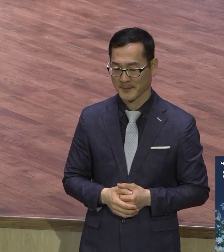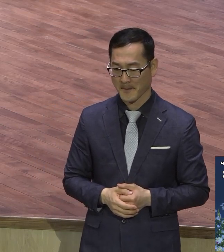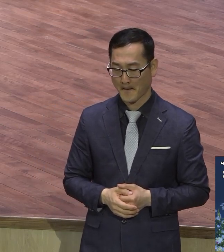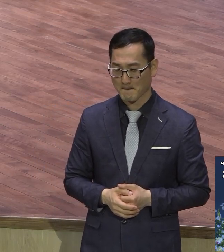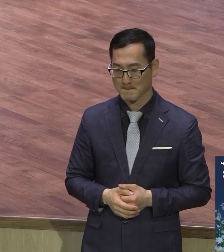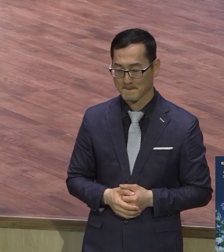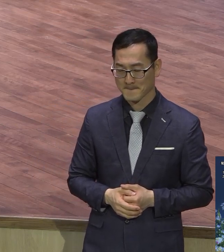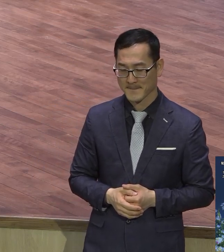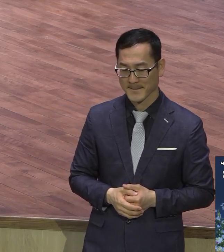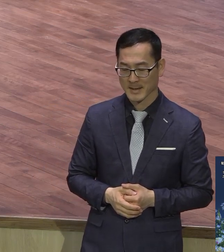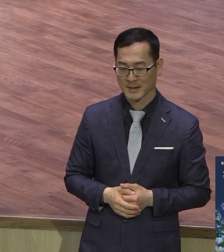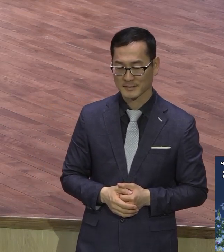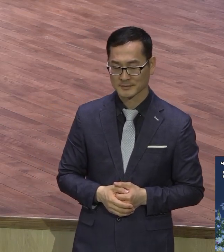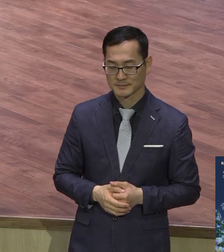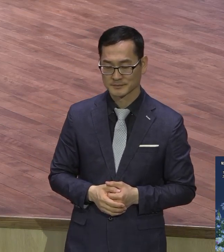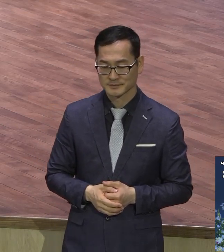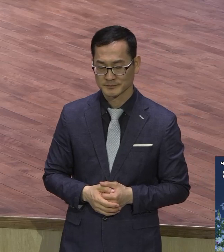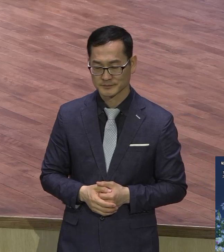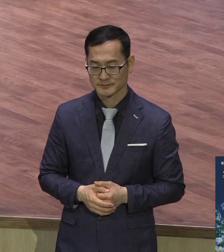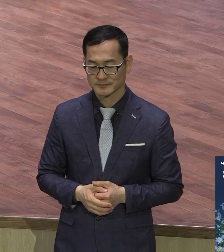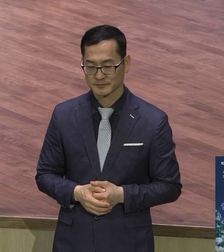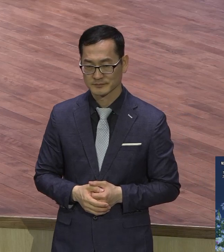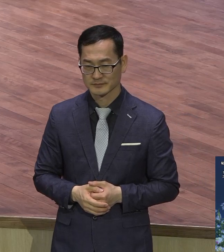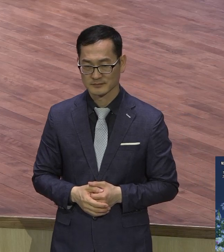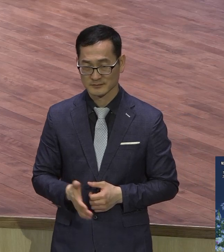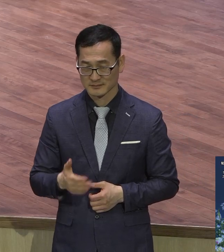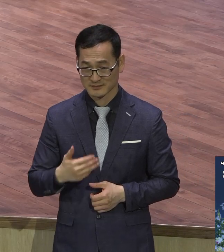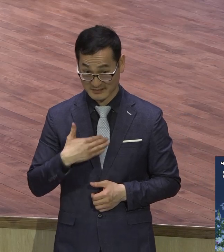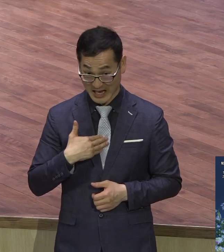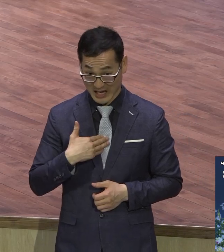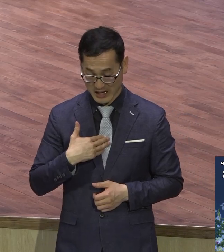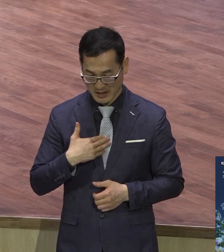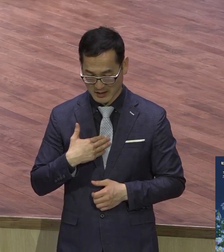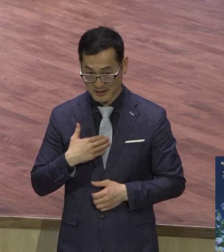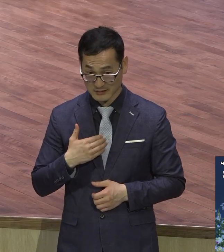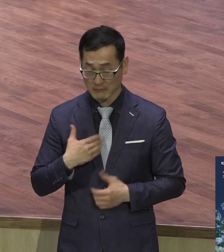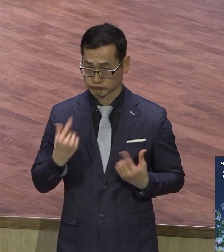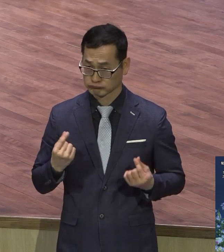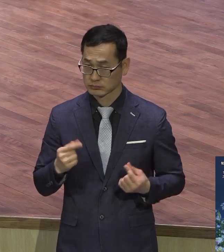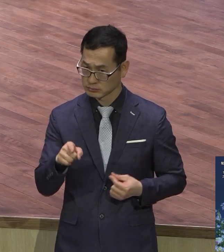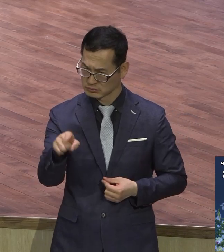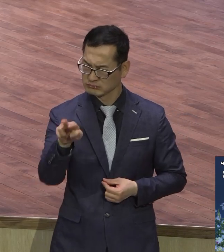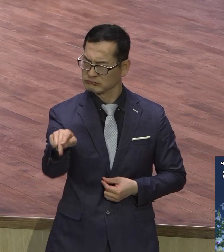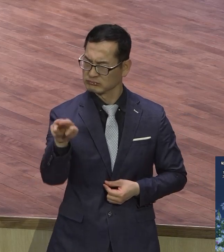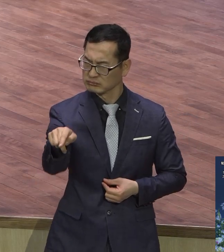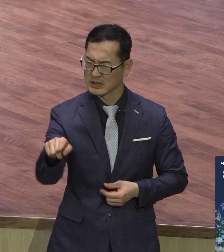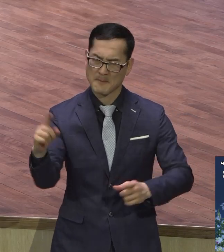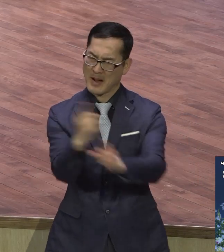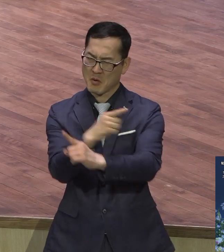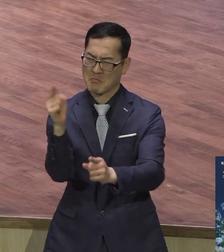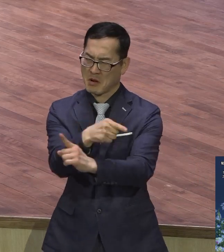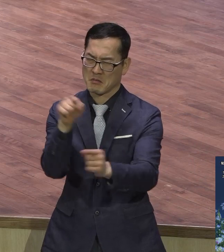우리가요 누구를 내 방법으로 뭘 바꾸려고 하면 안 돼요. 절대 안 바뀝니다.